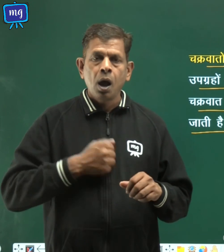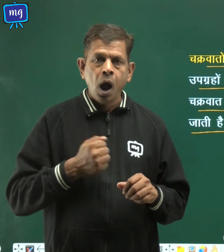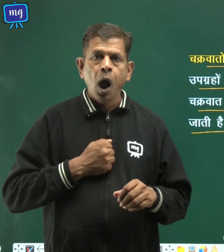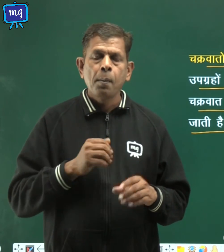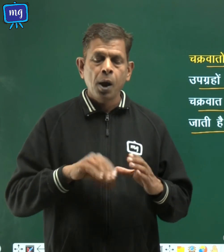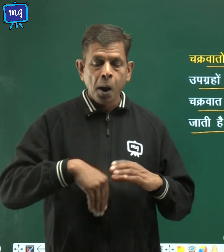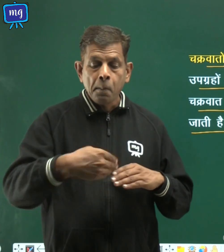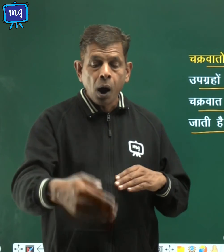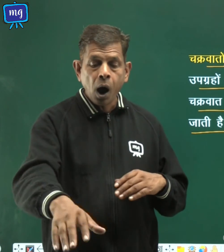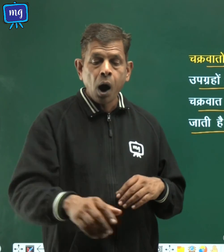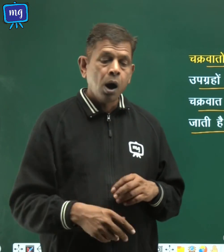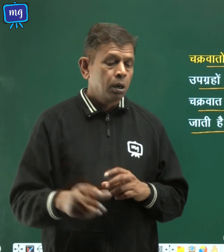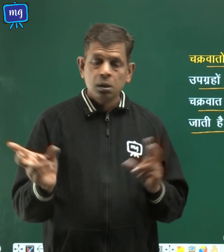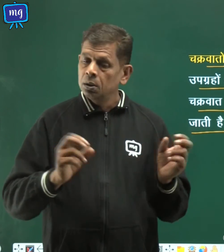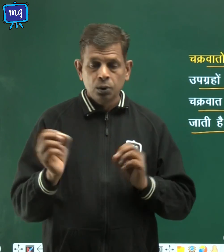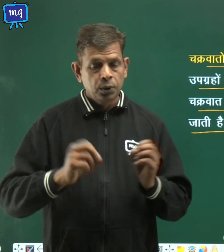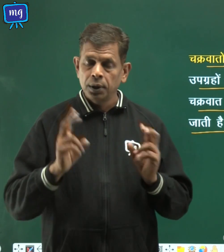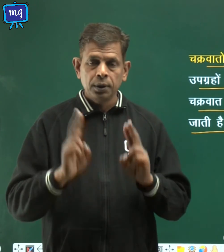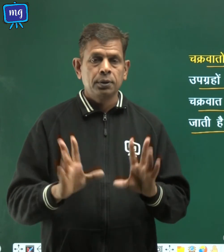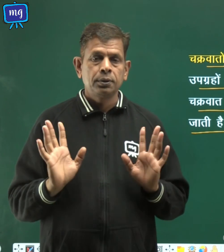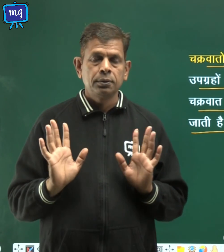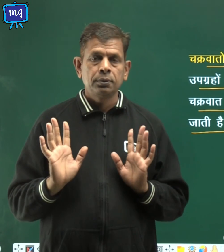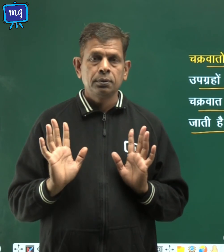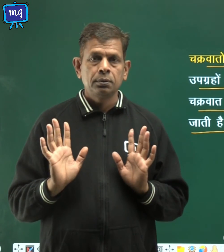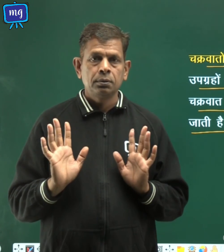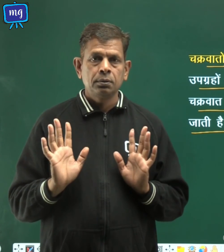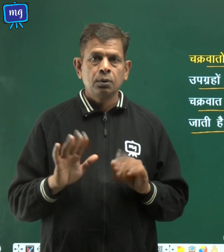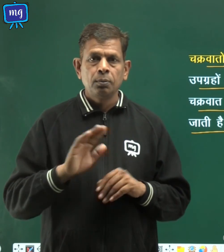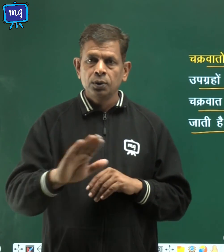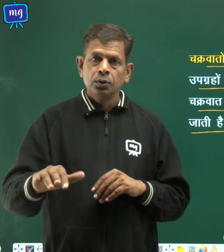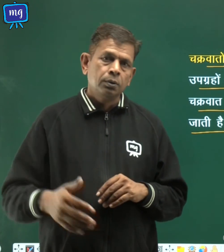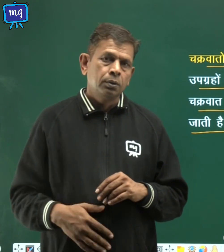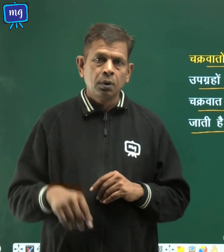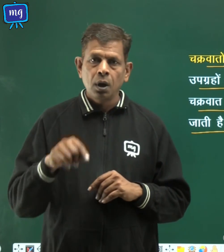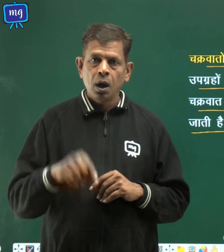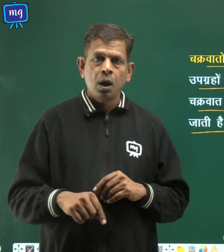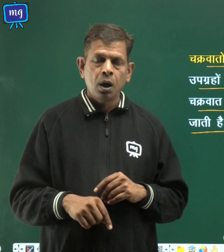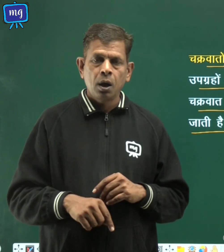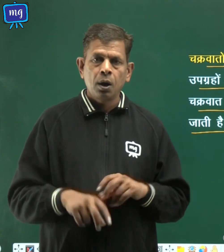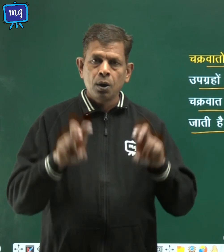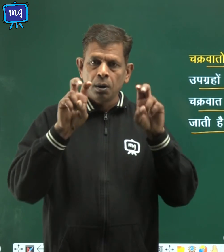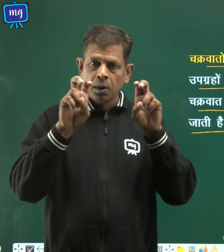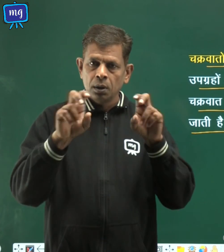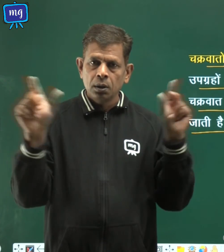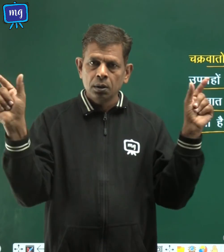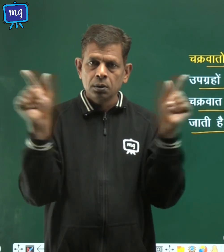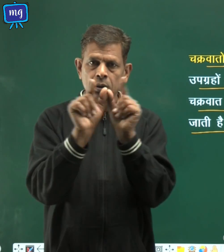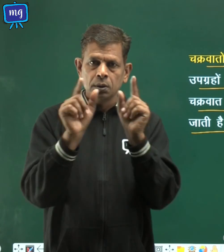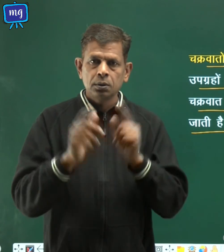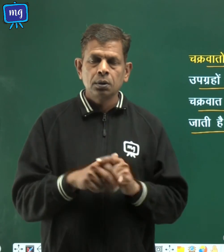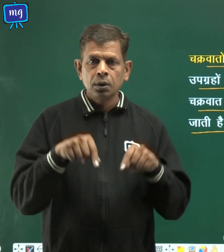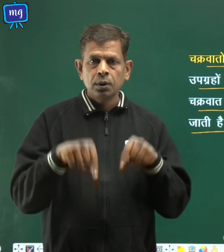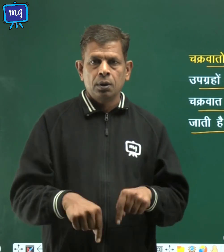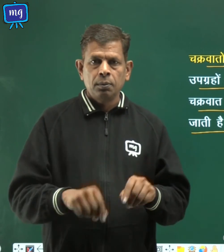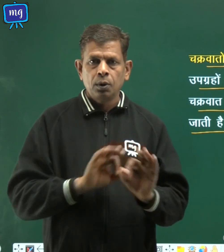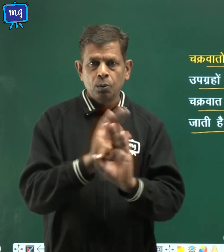बाहर नहीं रहना चाहिए। तो बच्चों, अब पाठ का सारांश यहाँ